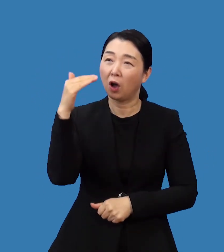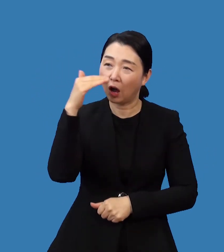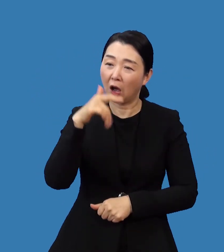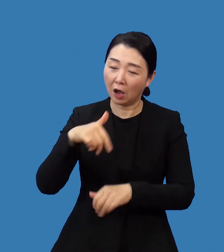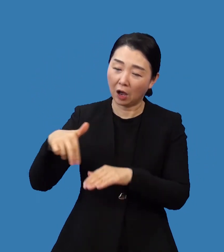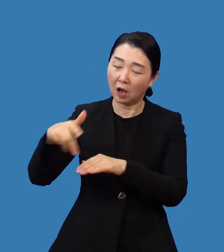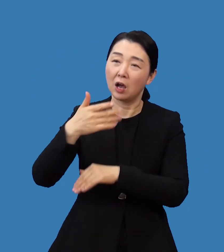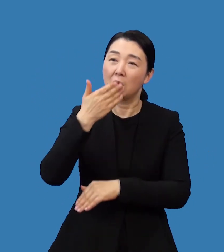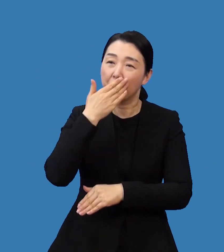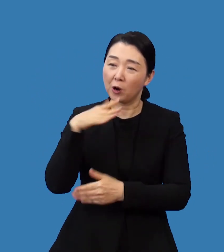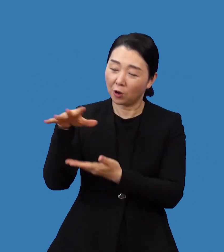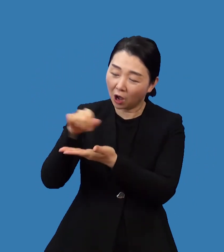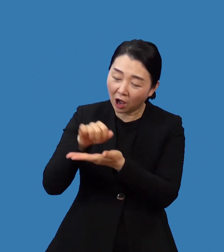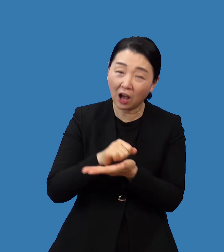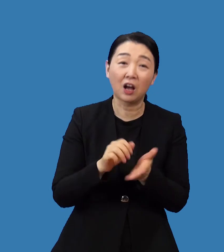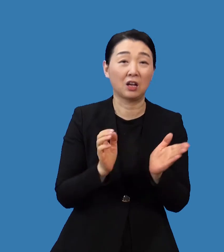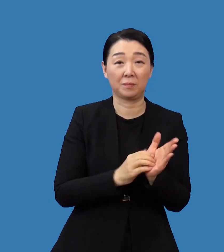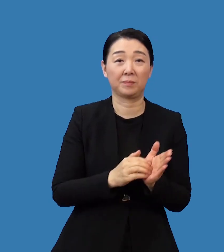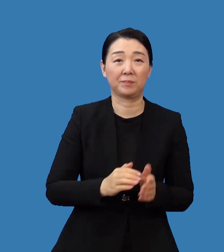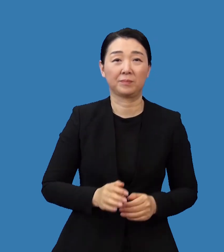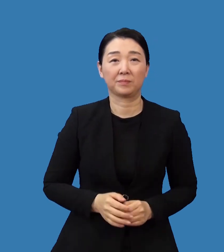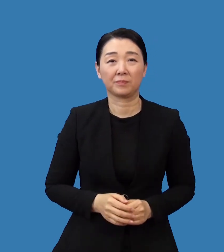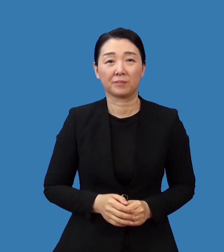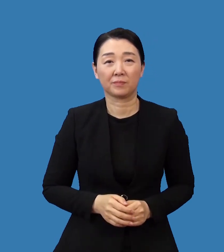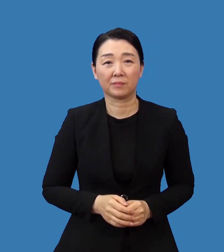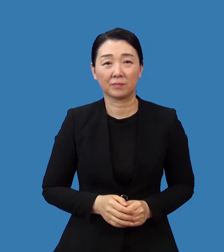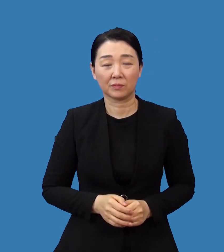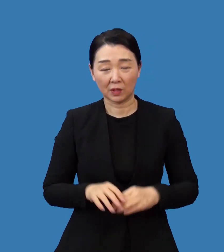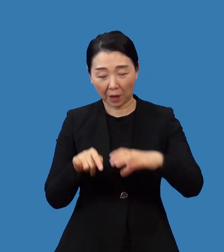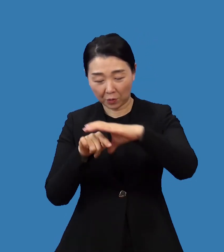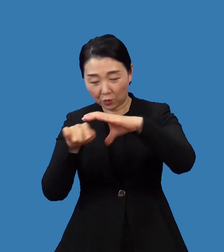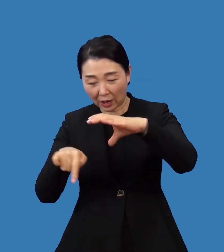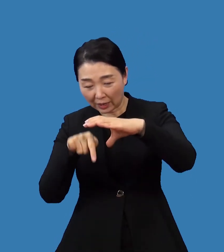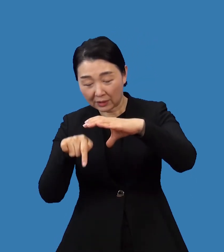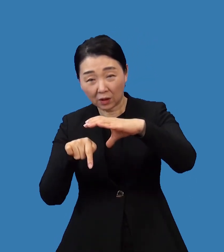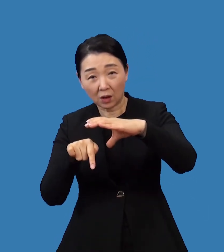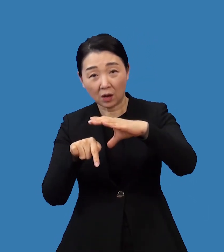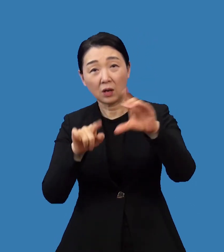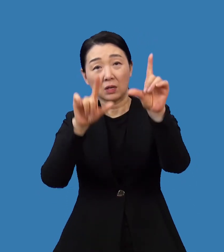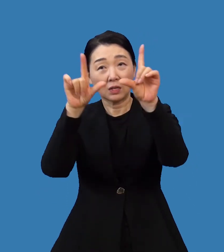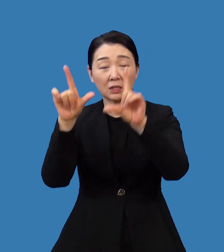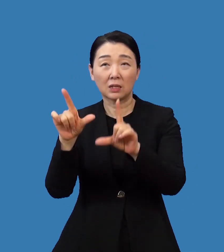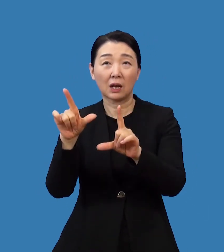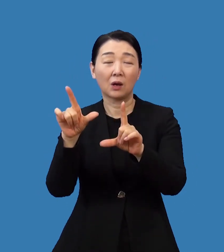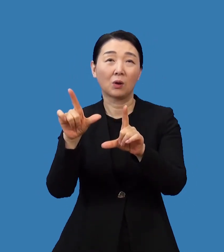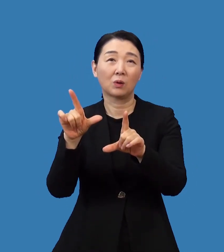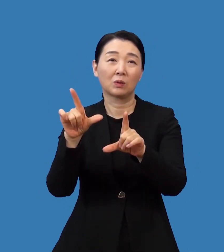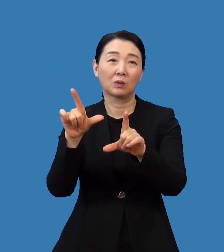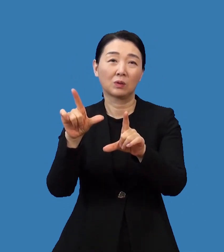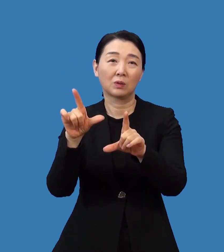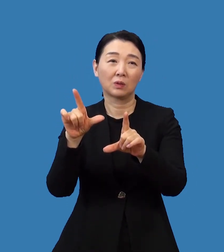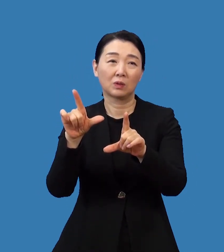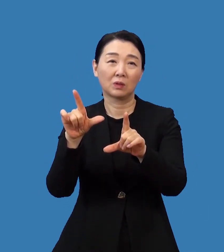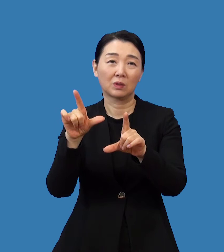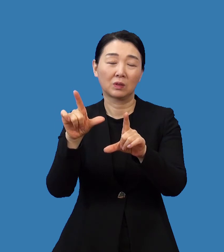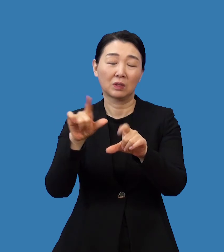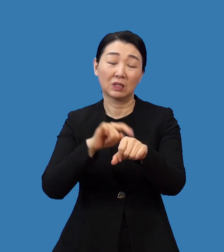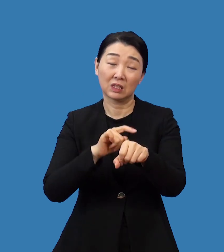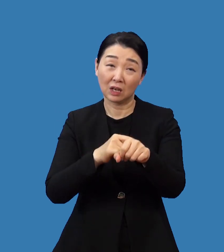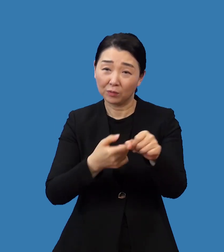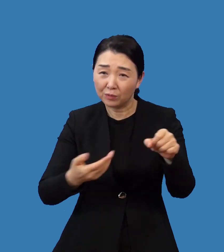것을 채집하고, 그래서 이 굴 속에서 생존해온 세월 무려